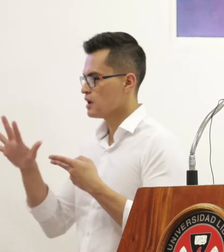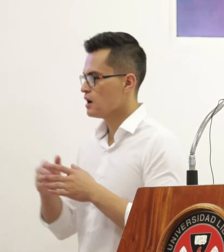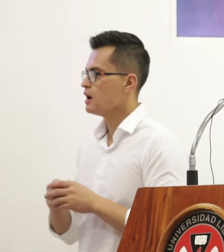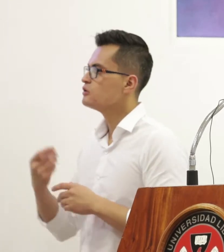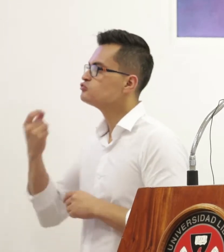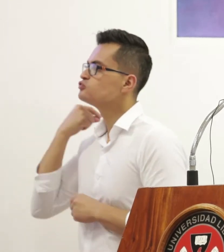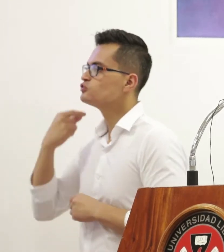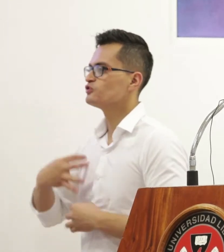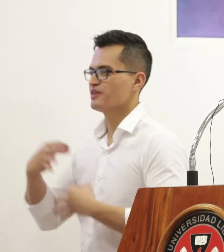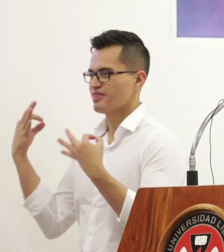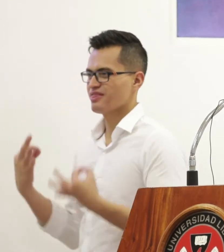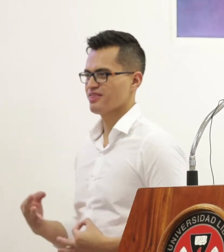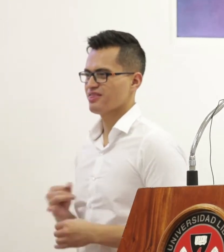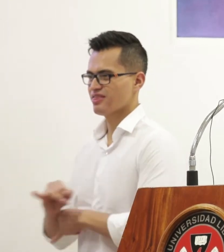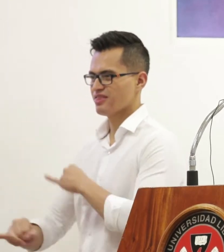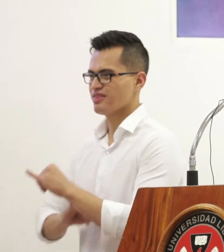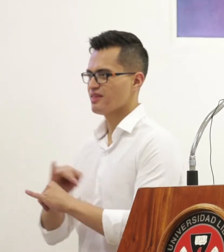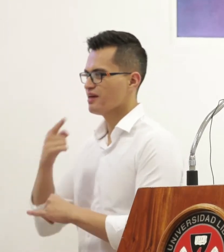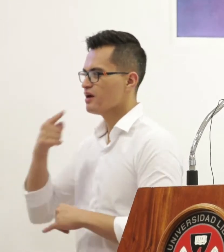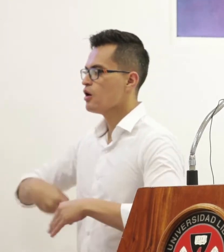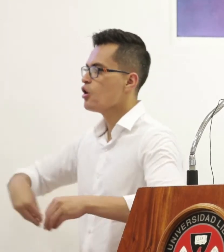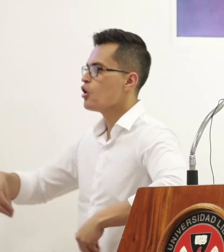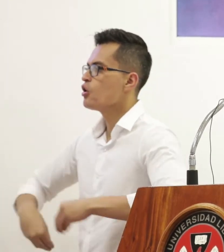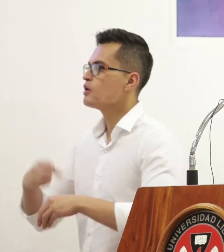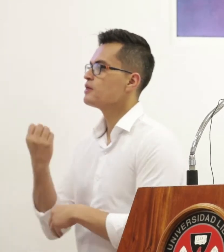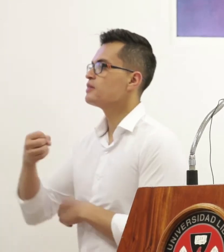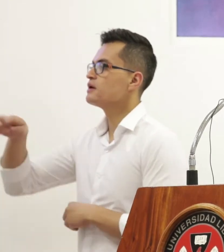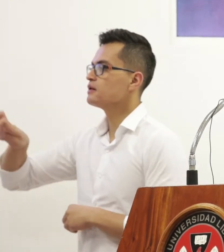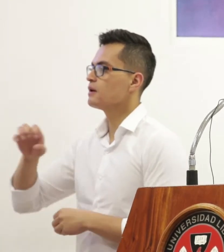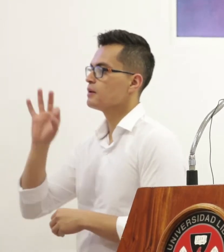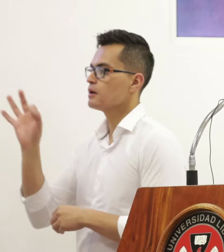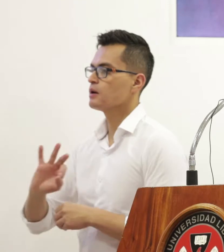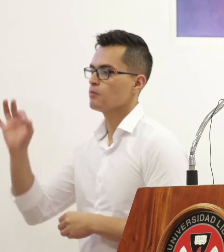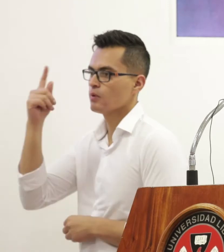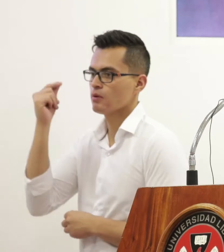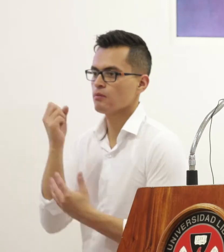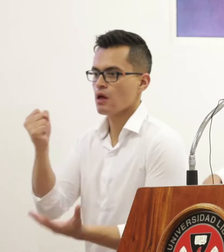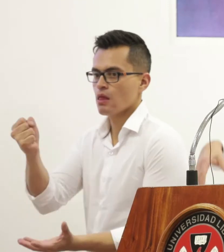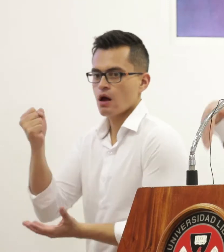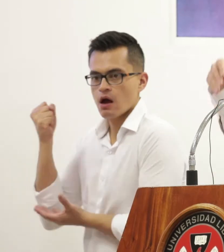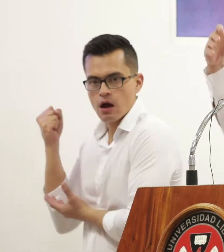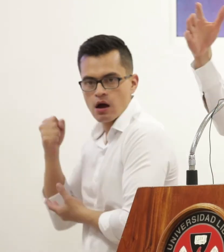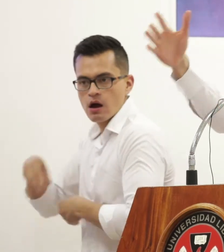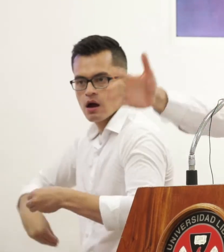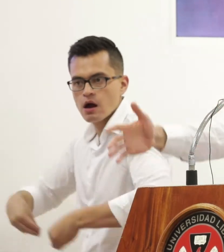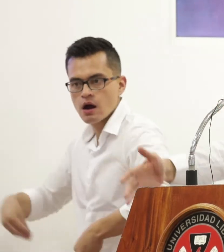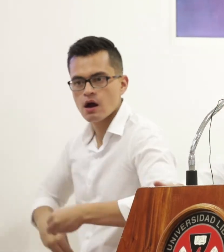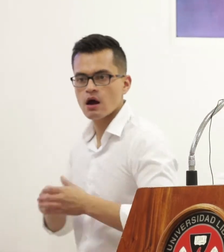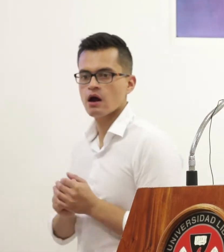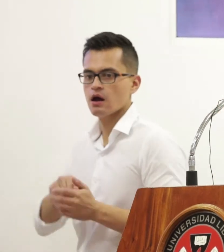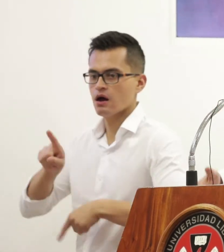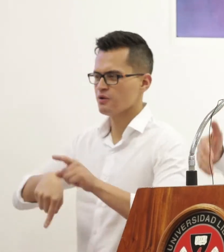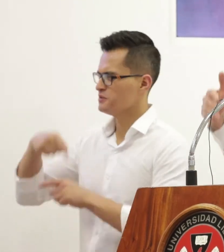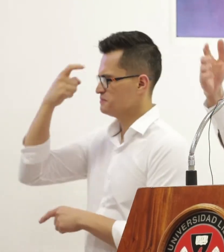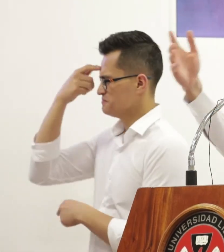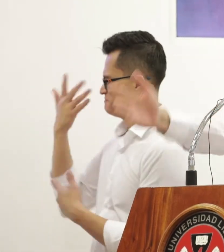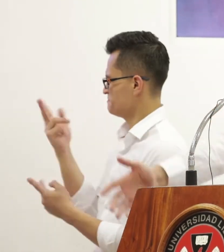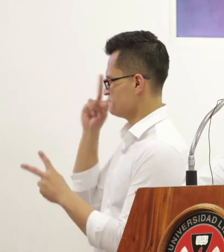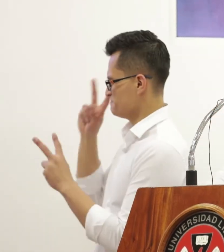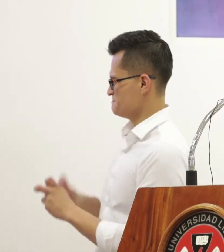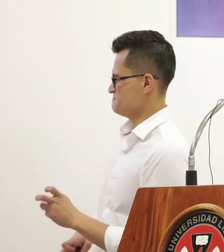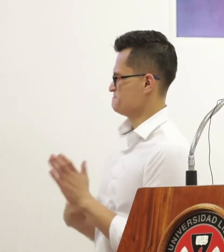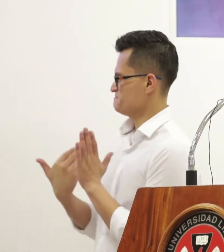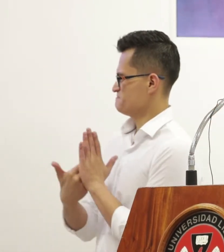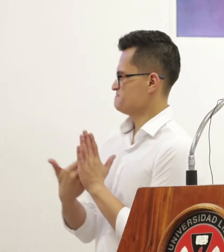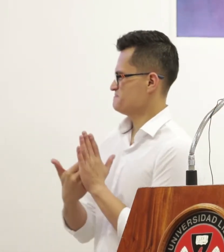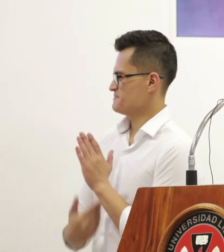recientemente sostuvo que la corrupción se llevaba el 19% del presupuesto del Estado. Hay unos que dicen que son cifras muy exageradas. ¿Cuánto